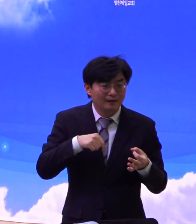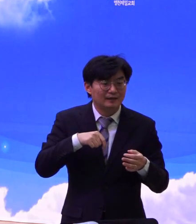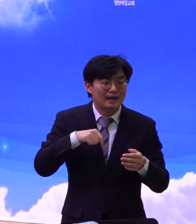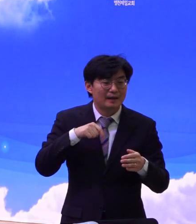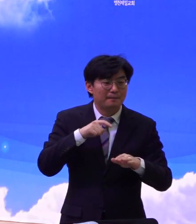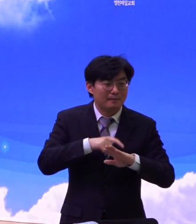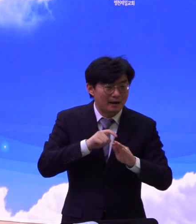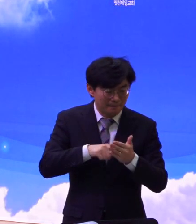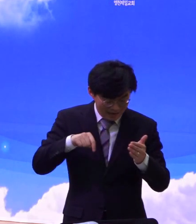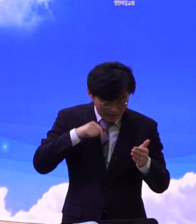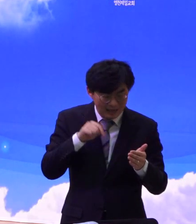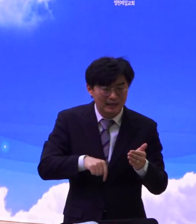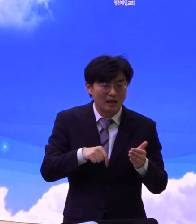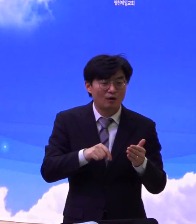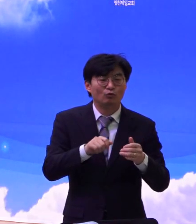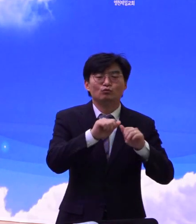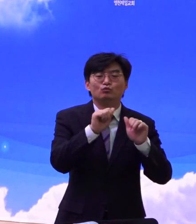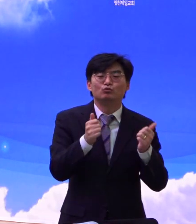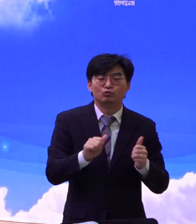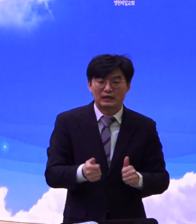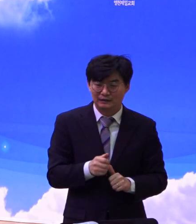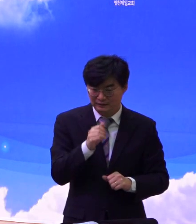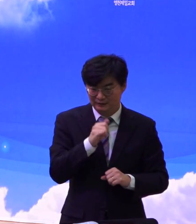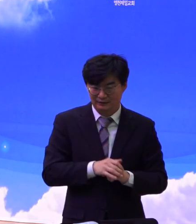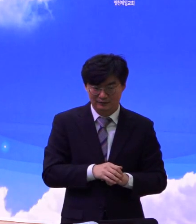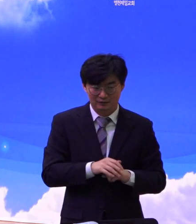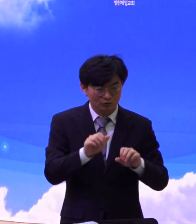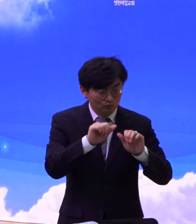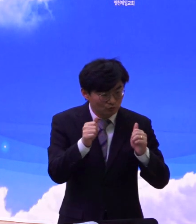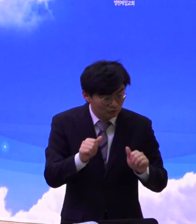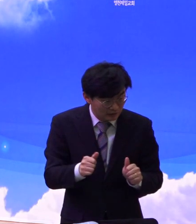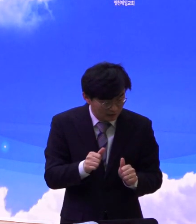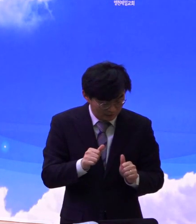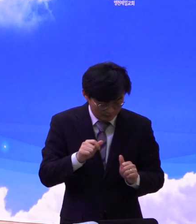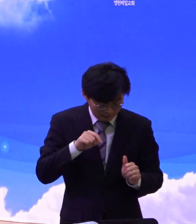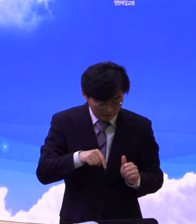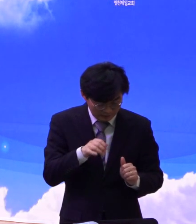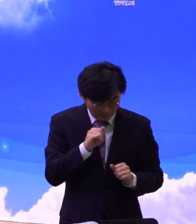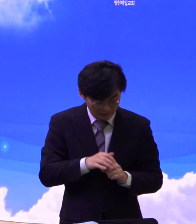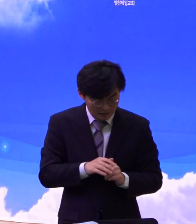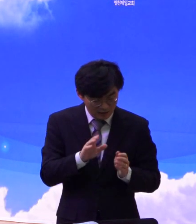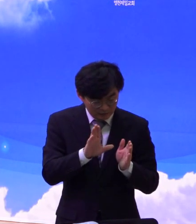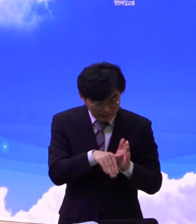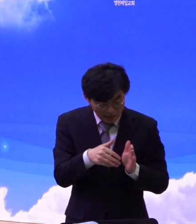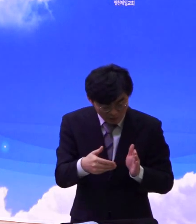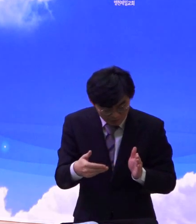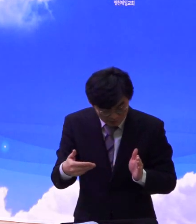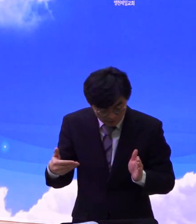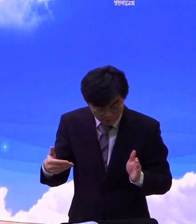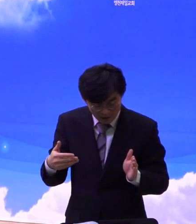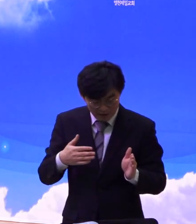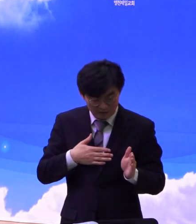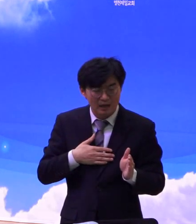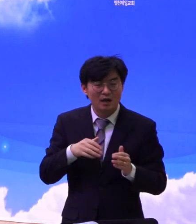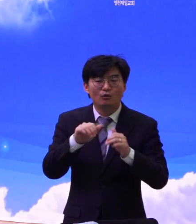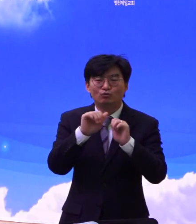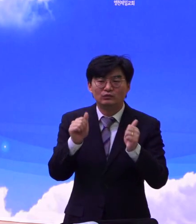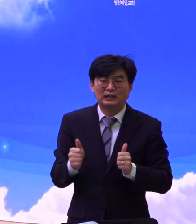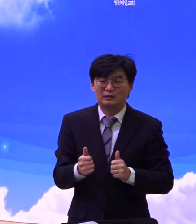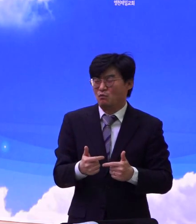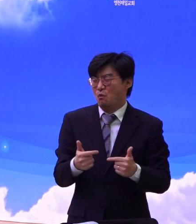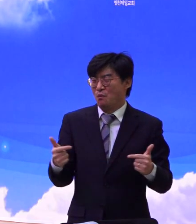우상들이 있습니다. 그 우상들이 시간이 지나가면서 점점 우리가 모르는 사이에 커지고 그 우상이